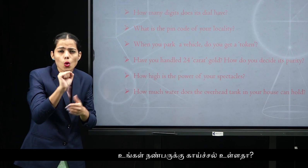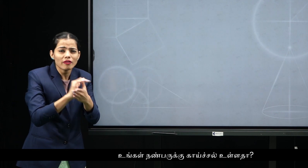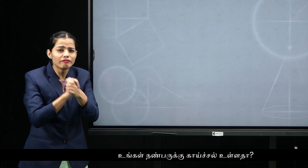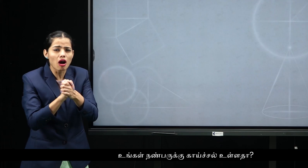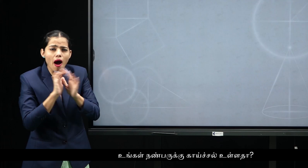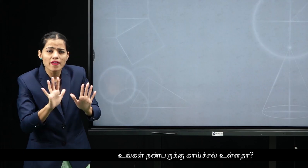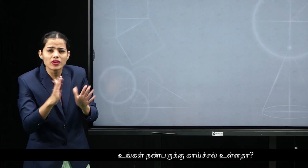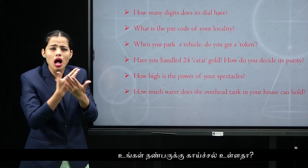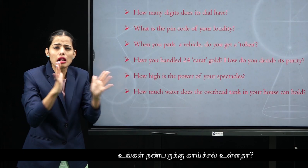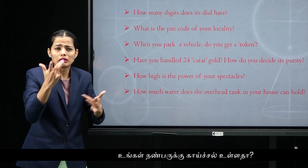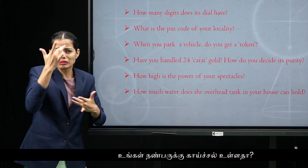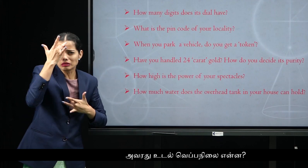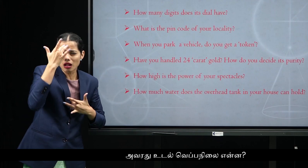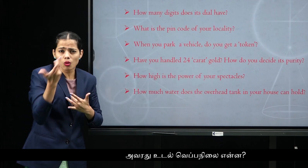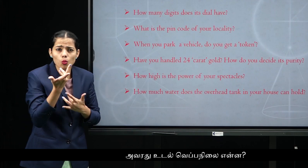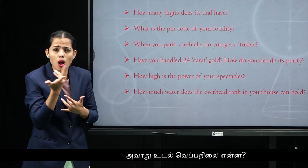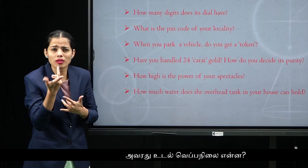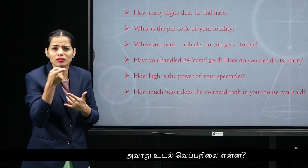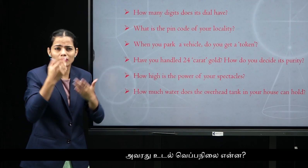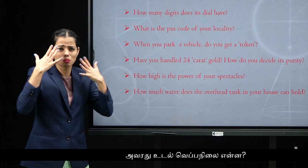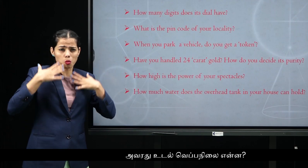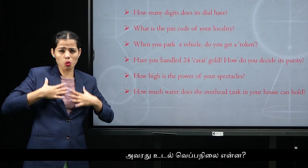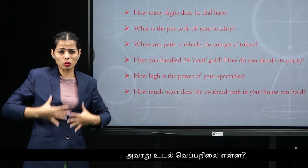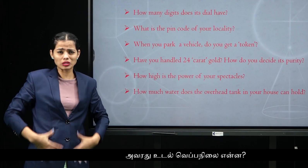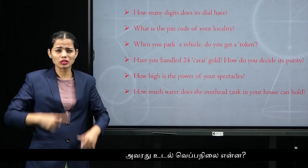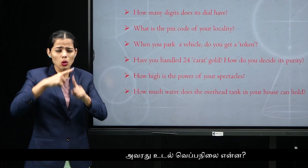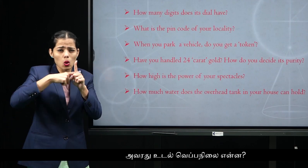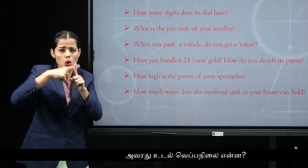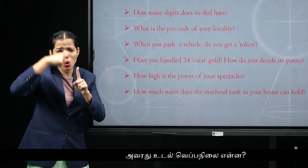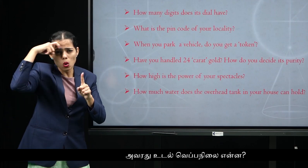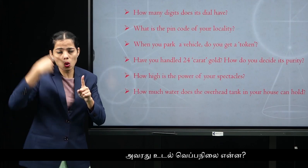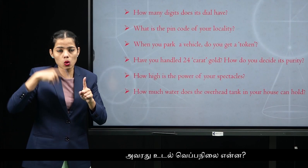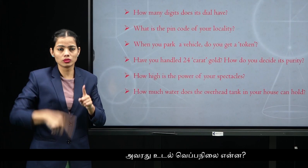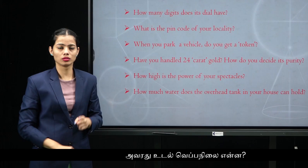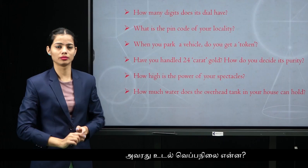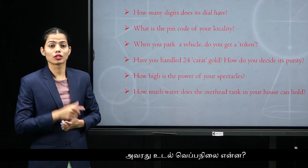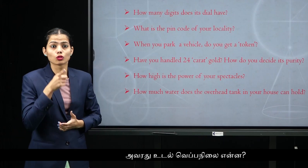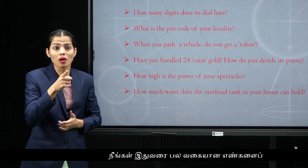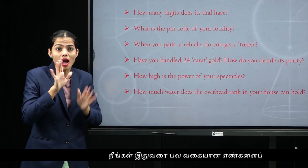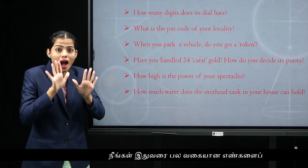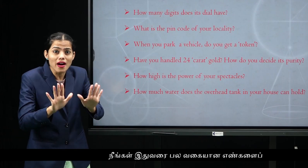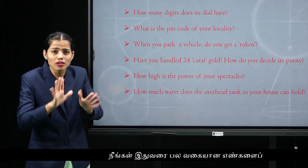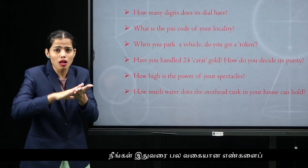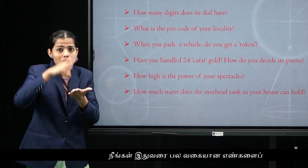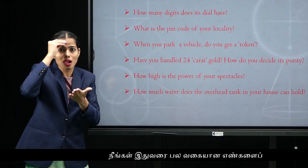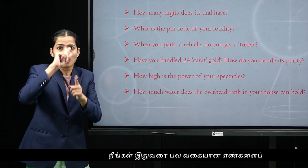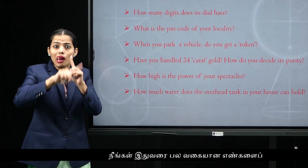உங்கள் நண்பருக்கு காய்ச்சல் உள்ளதா? அவரது உடல் வெப்பநிலை என்ன? நீங்கள் இதுவரை பல